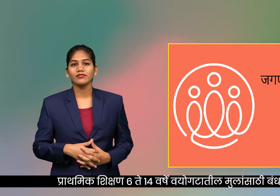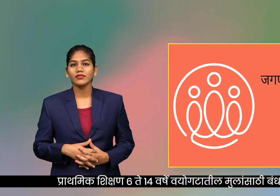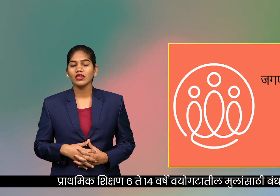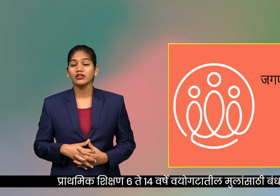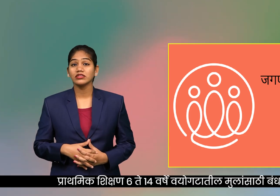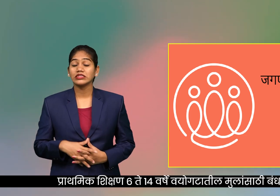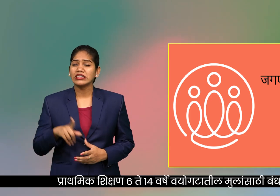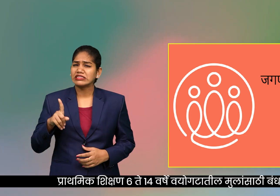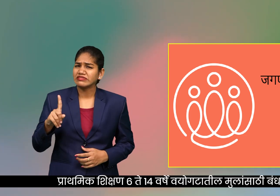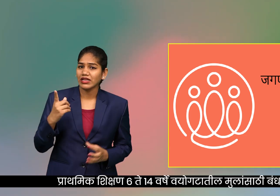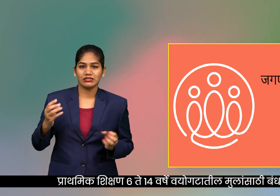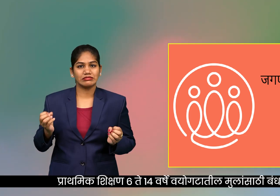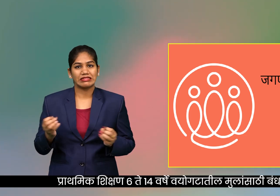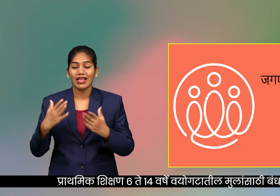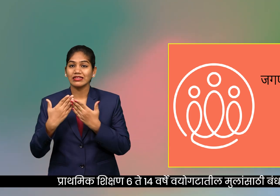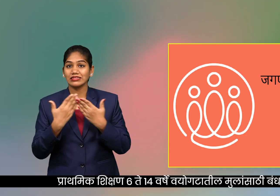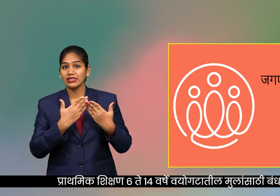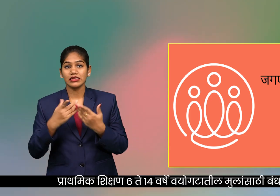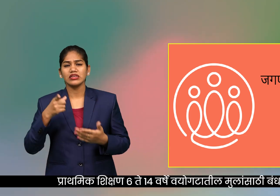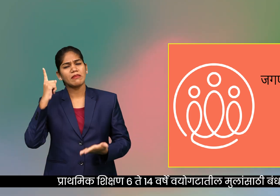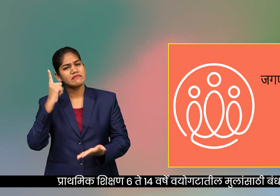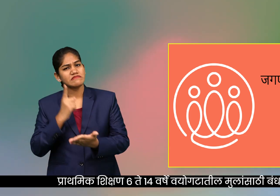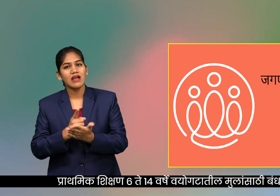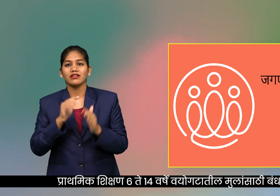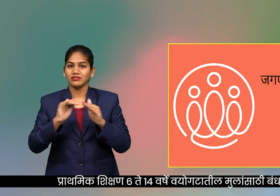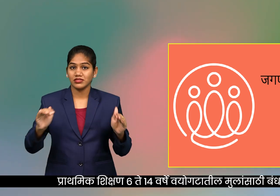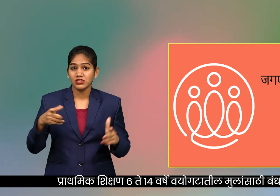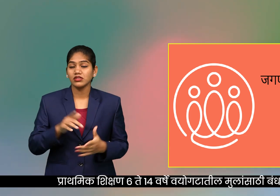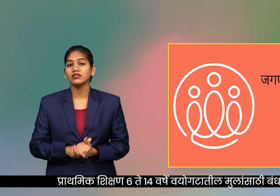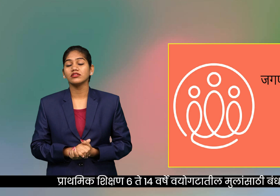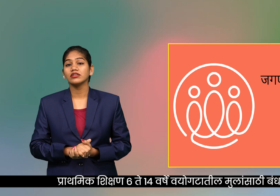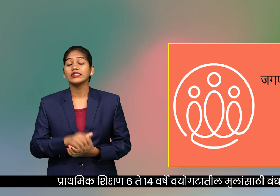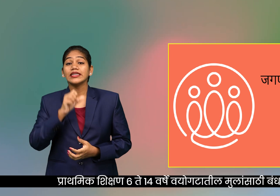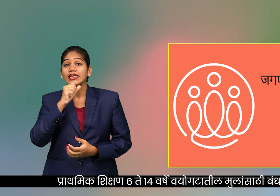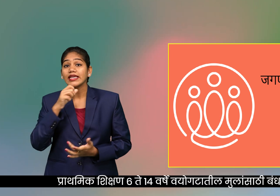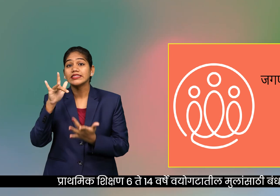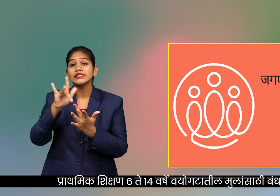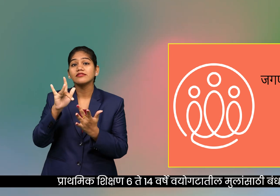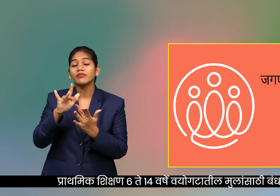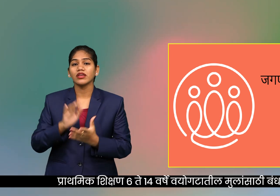प्राथमिक शिक्षण 6 ते 14 वर्ष वयोगटातील मुलांसाठी बंधनकारक आहे.